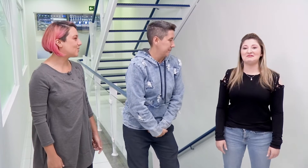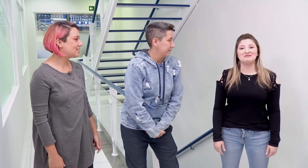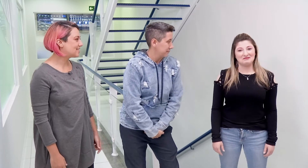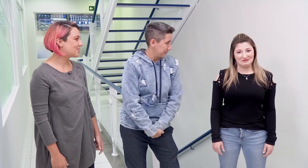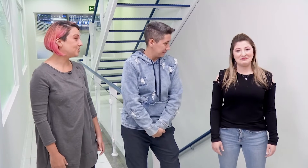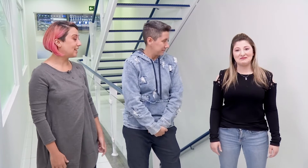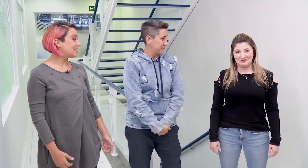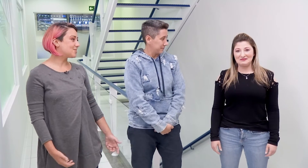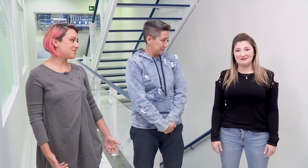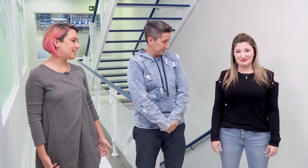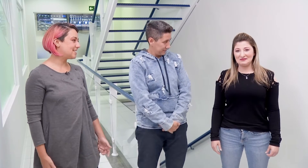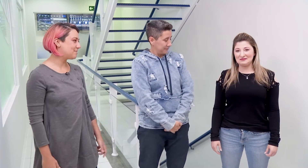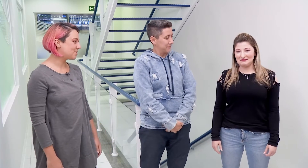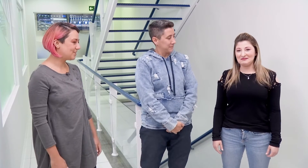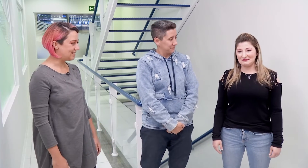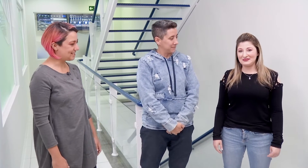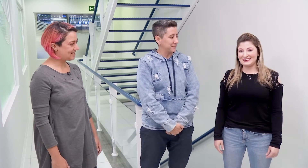situações, contextos diferentes, é emocionante.